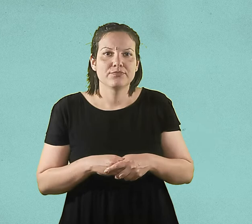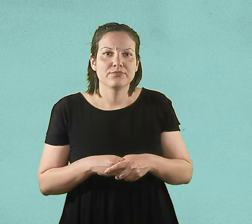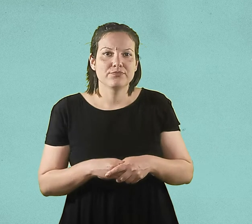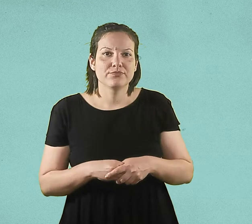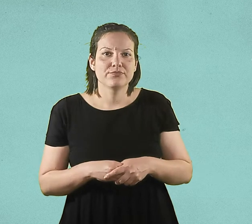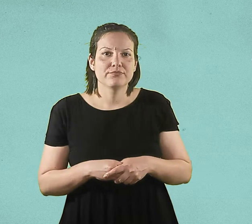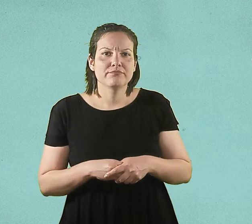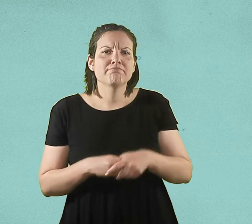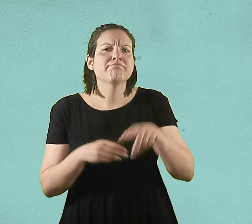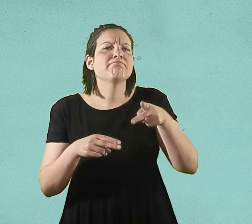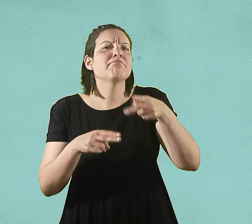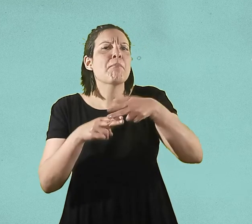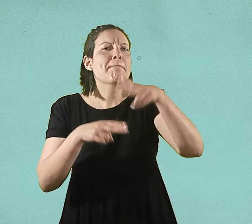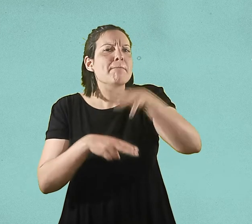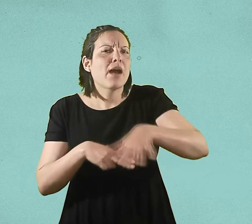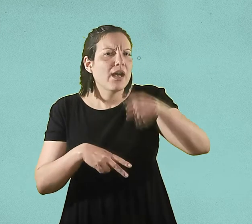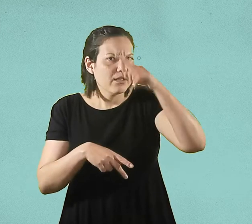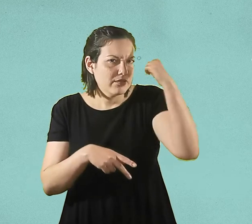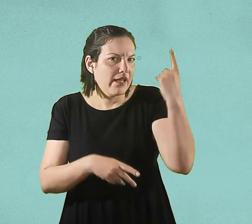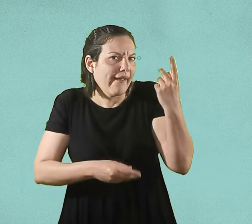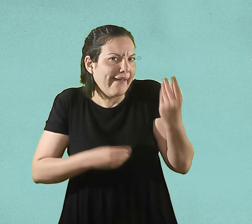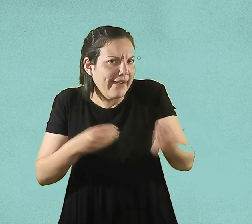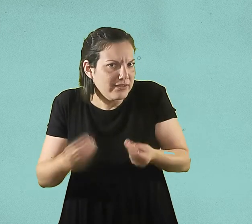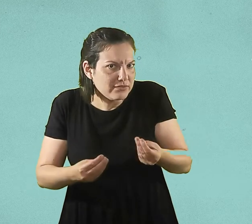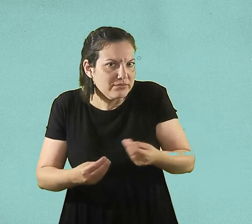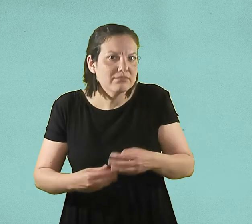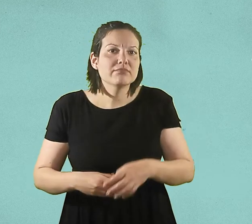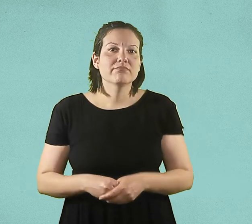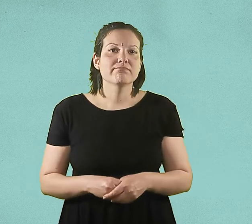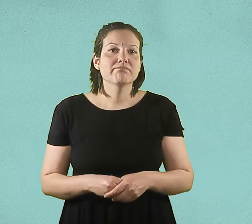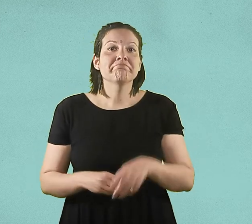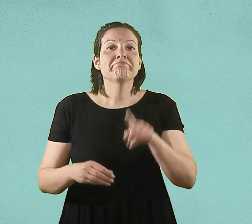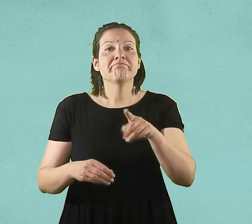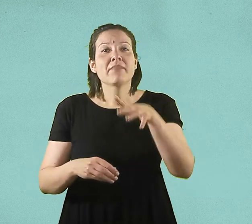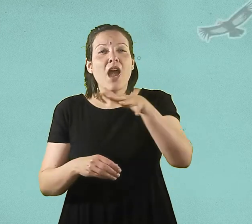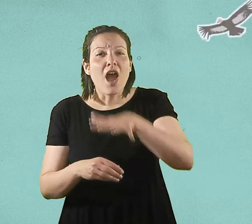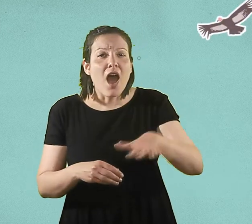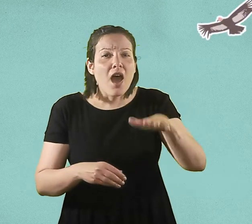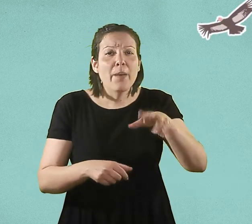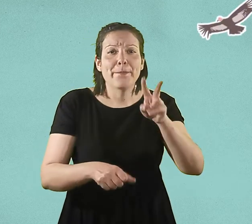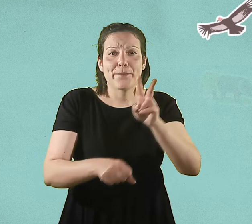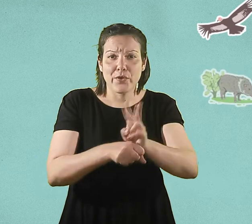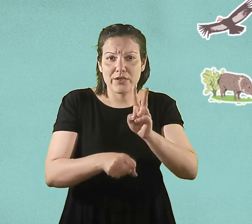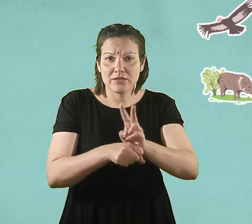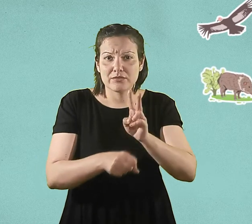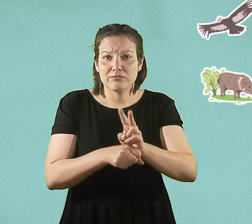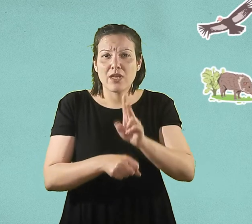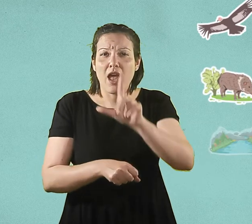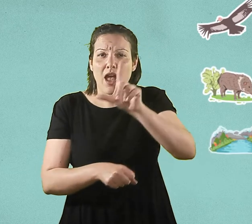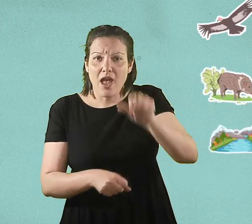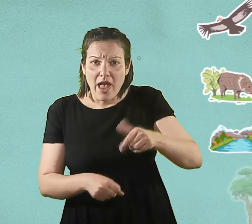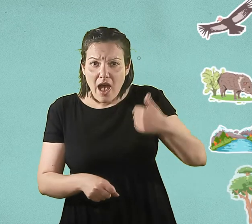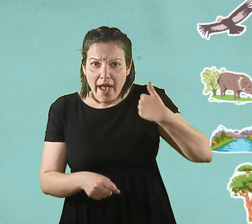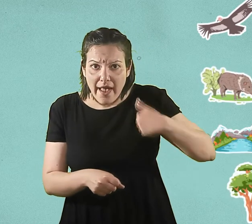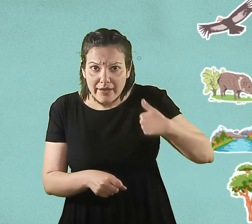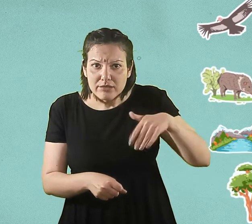¿Qué son los parques nacionales? Son áreas protegidas del territorio argentino que cumplen